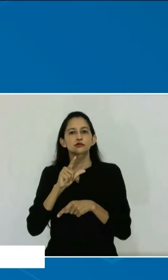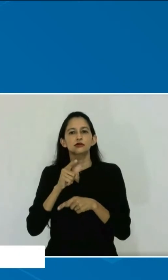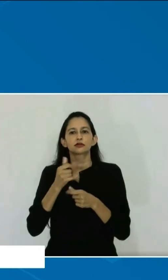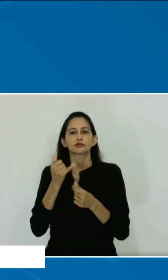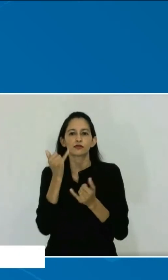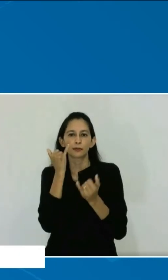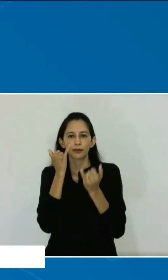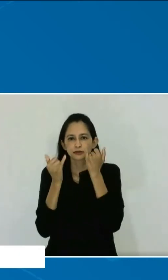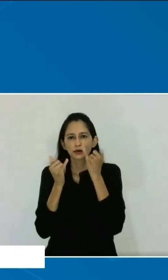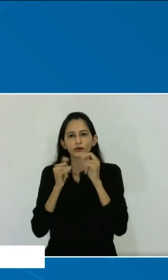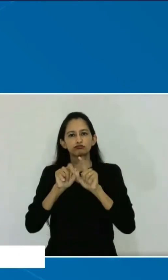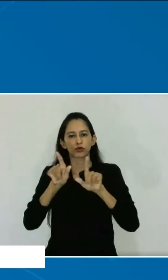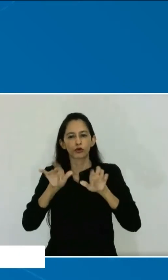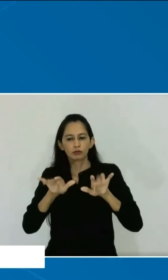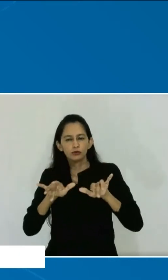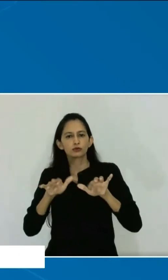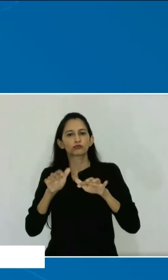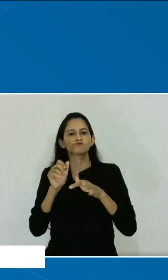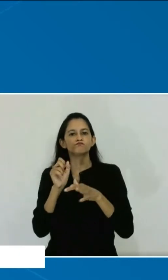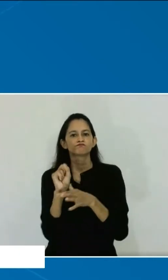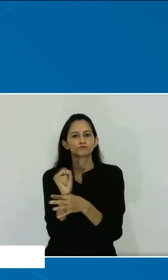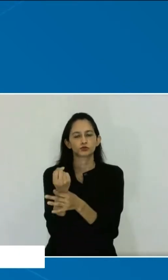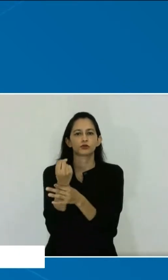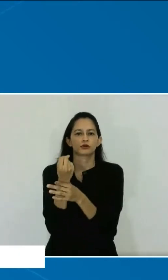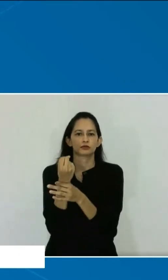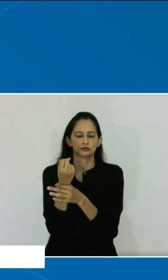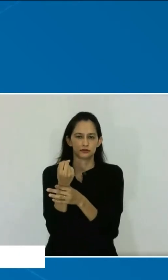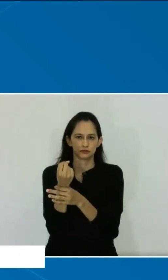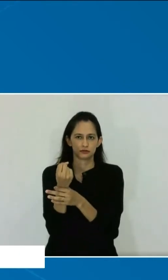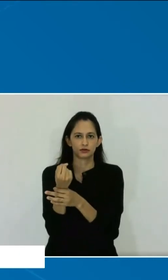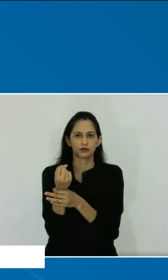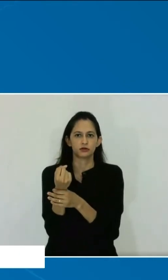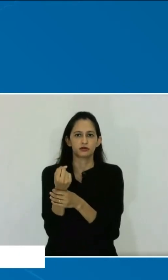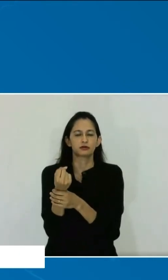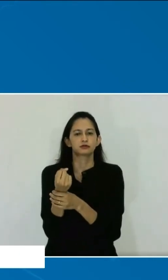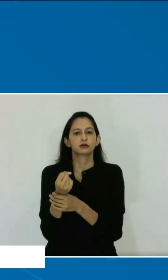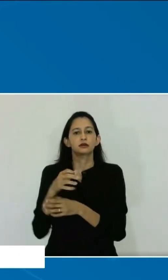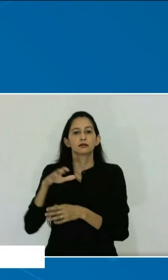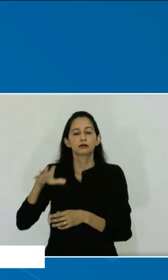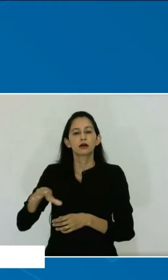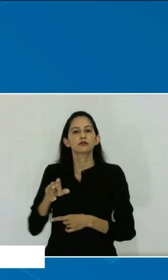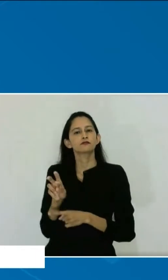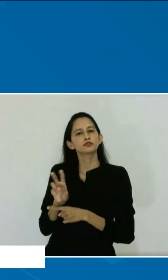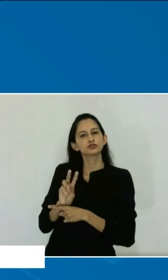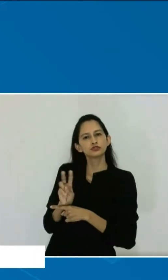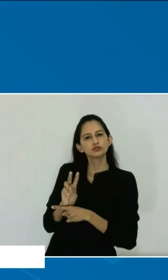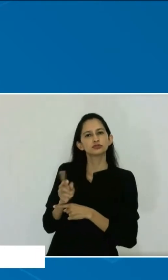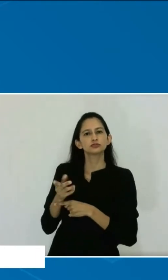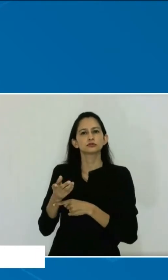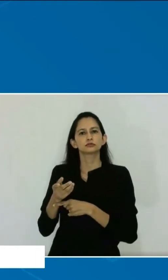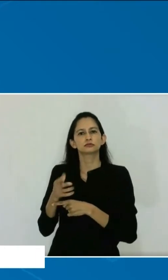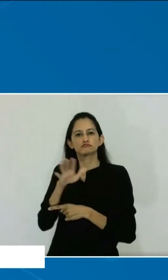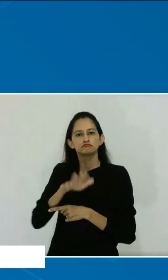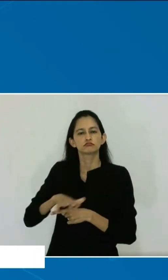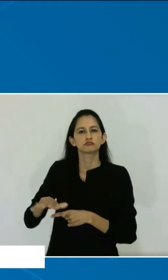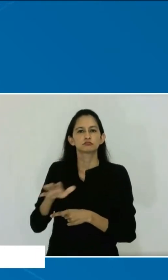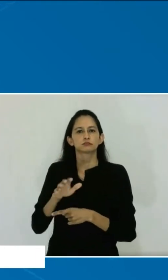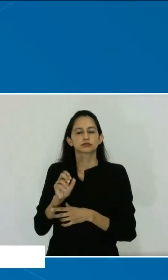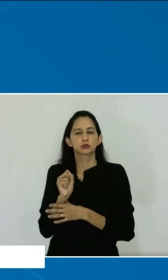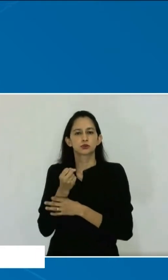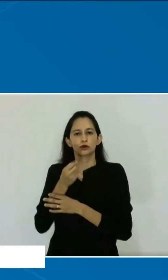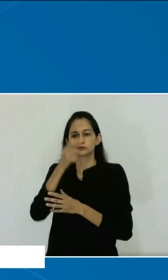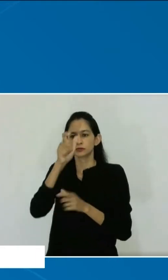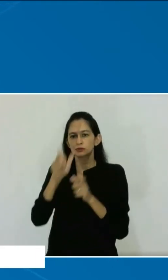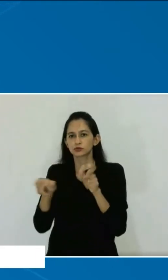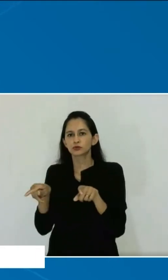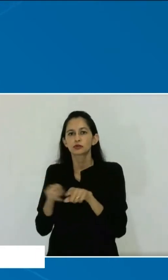com segurança, a segurança dos nossos campos, a limpeza dos nossos campos. Então, estamos falando de R$1